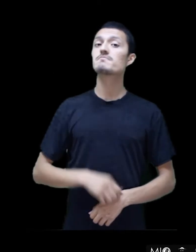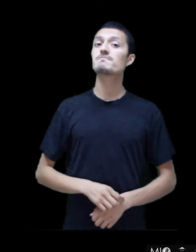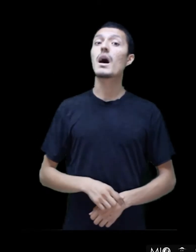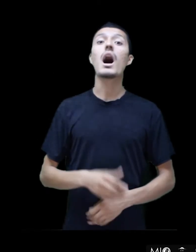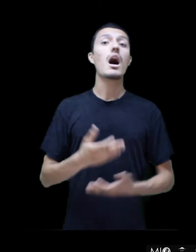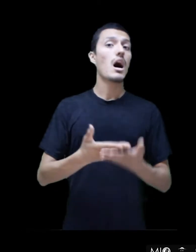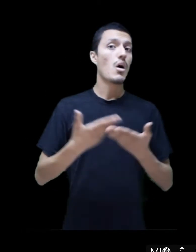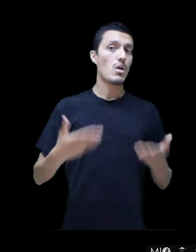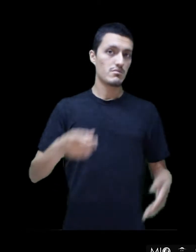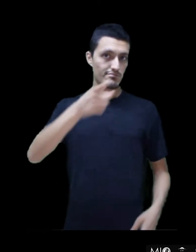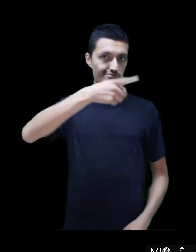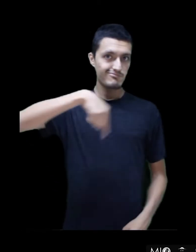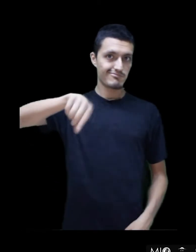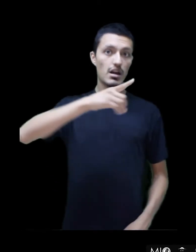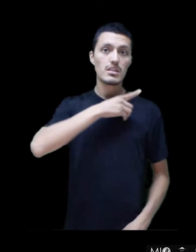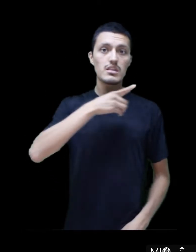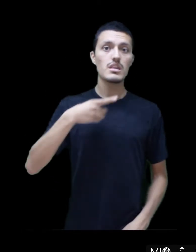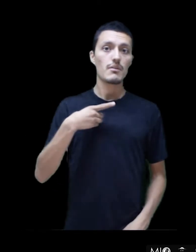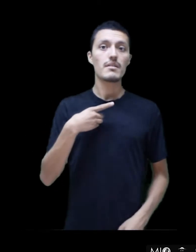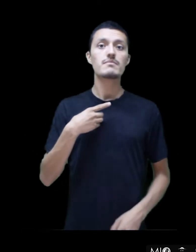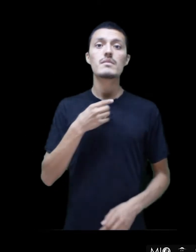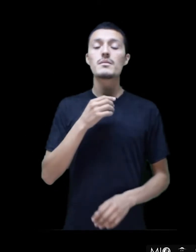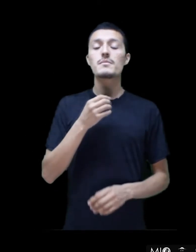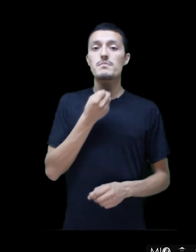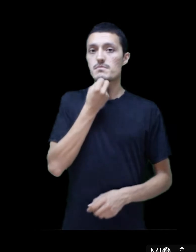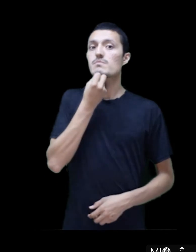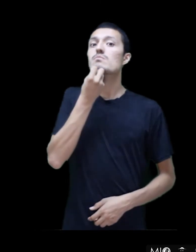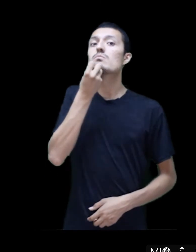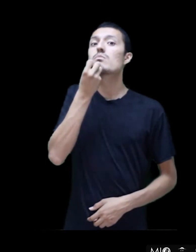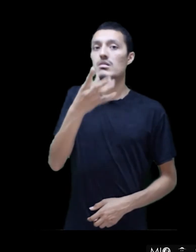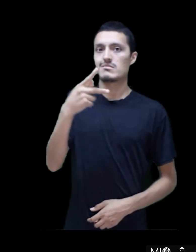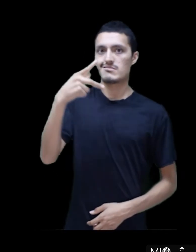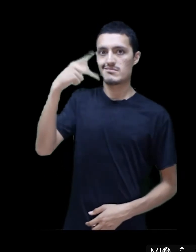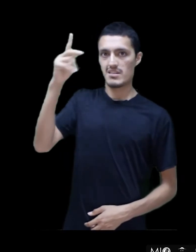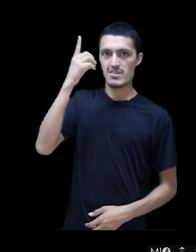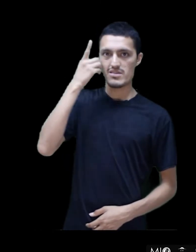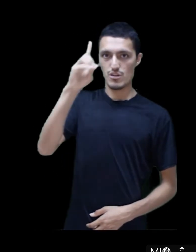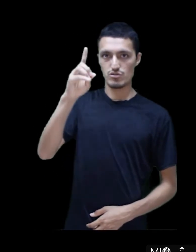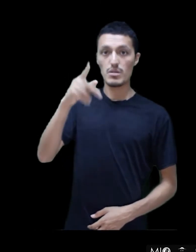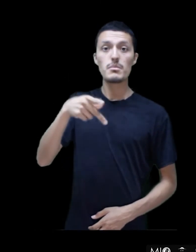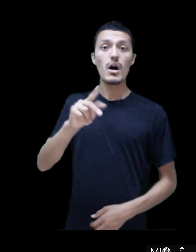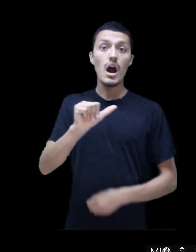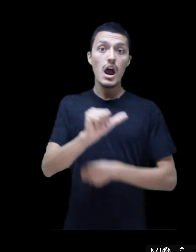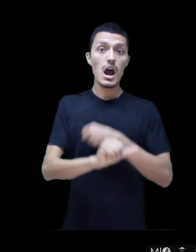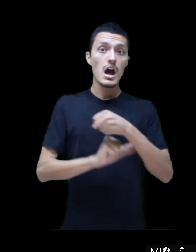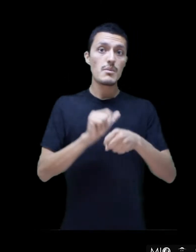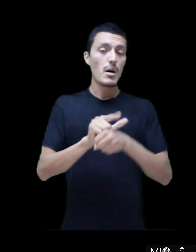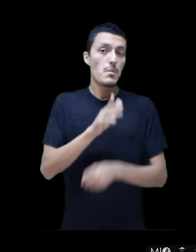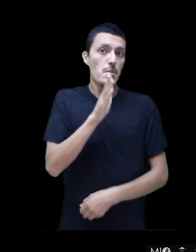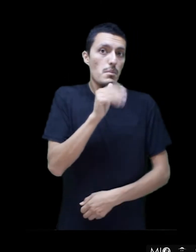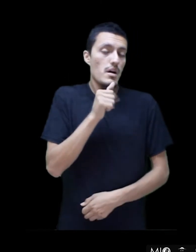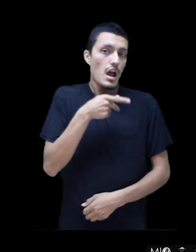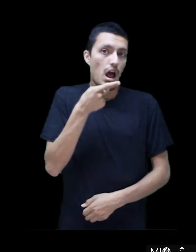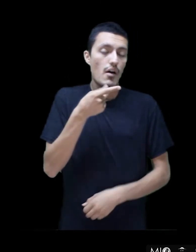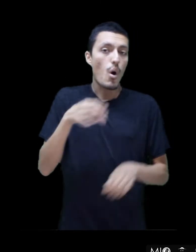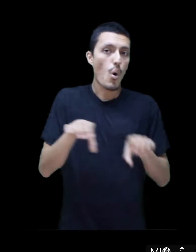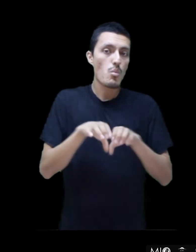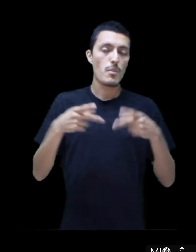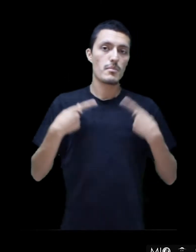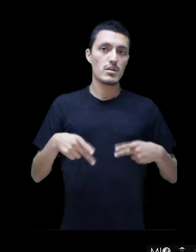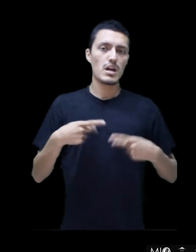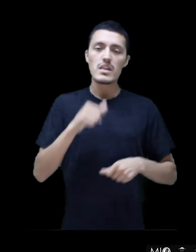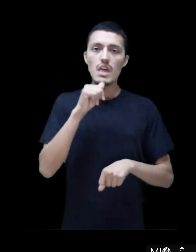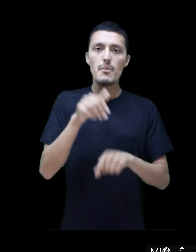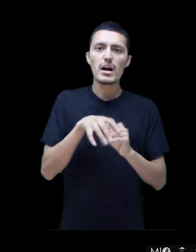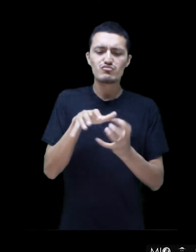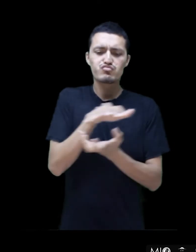ahora deberán invocarnos. Pero los animales no pudieron hablar como personas, solamente